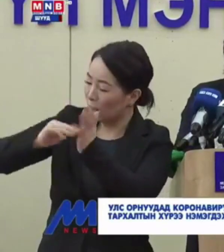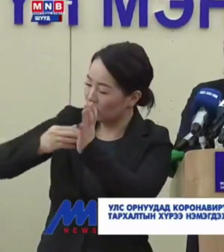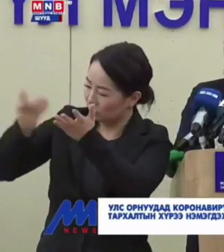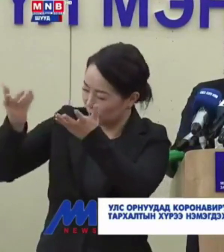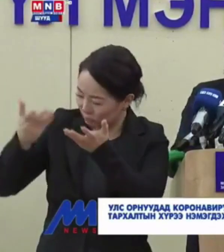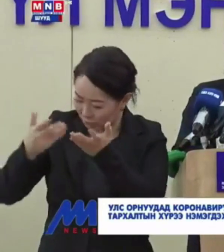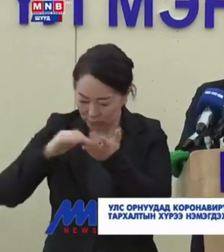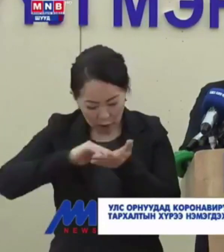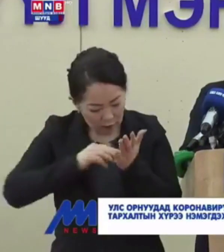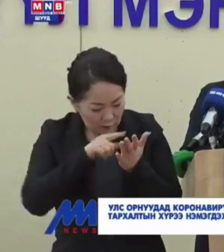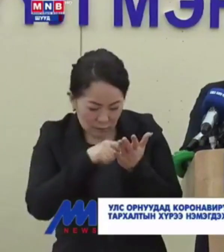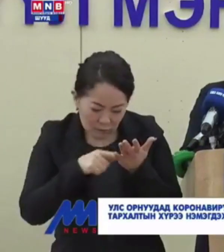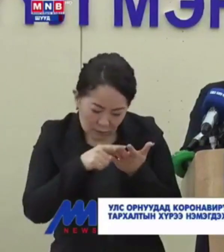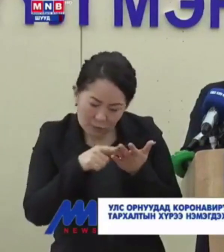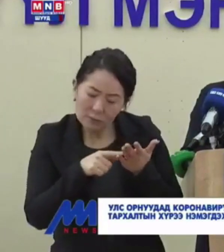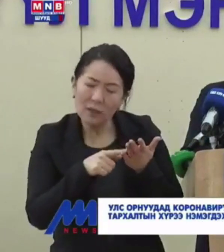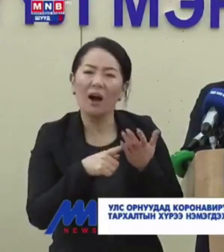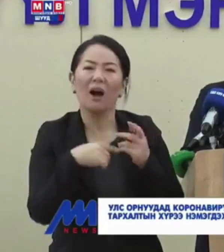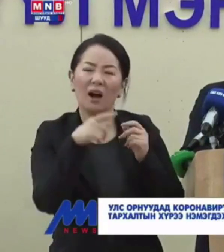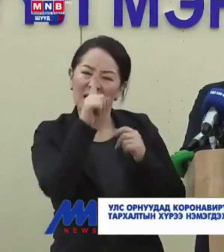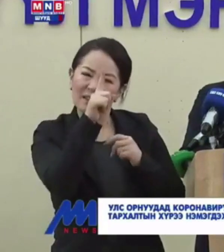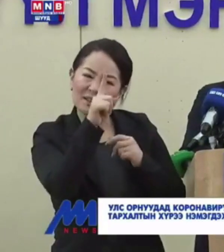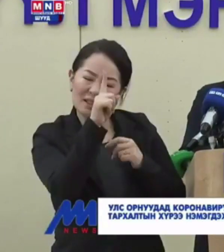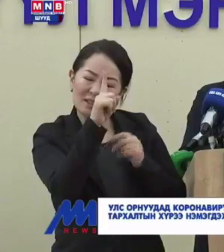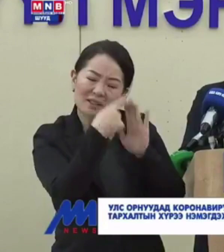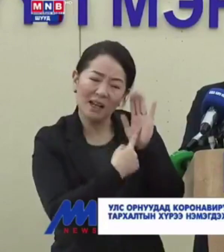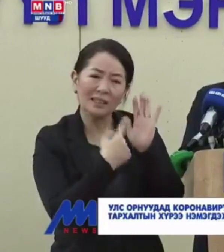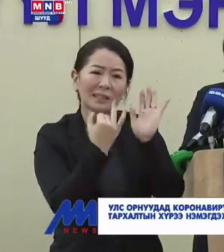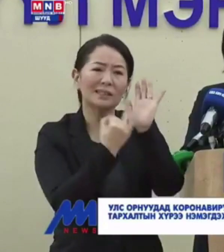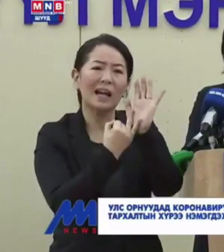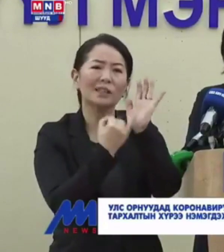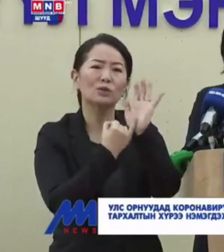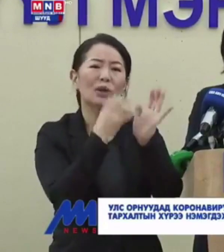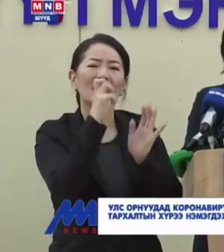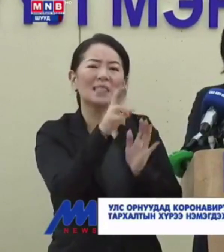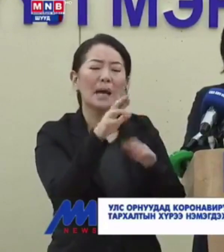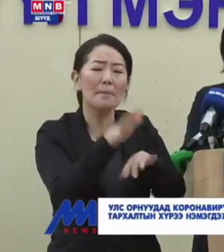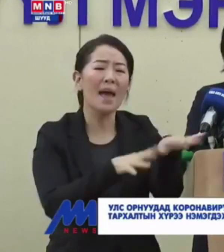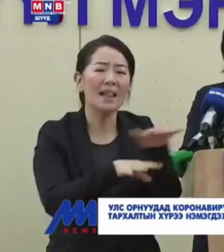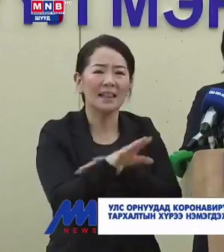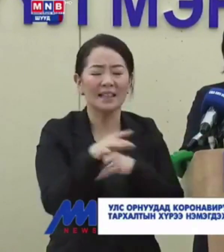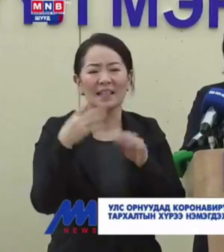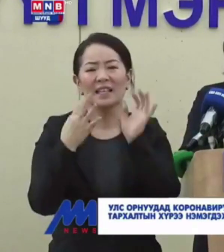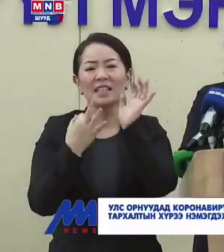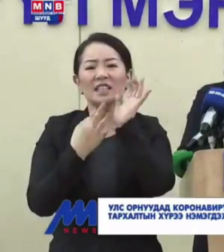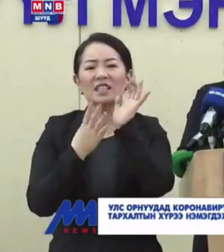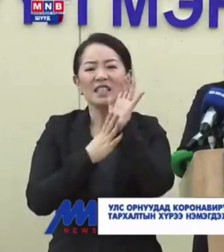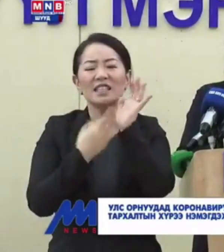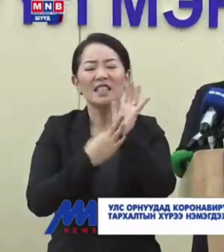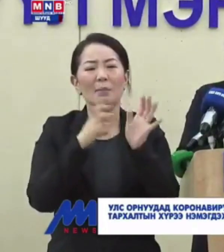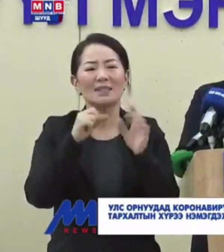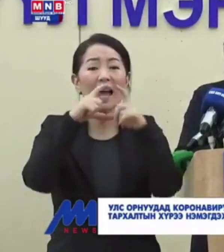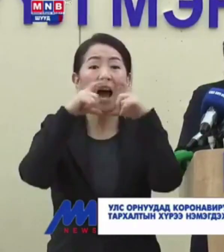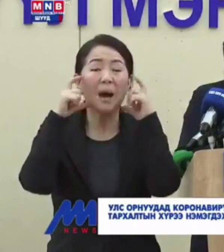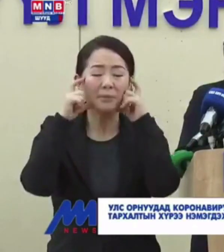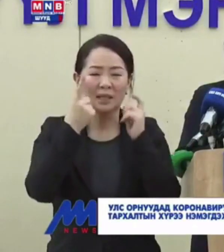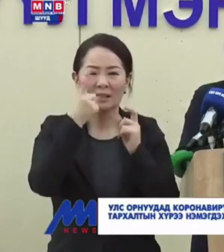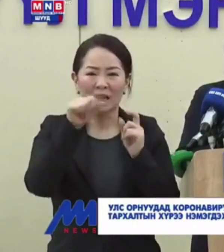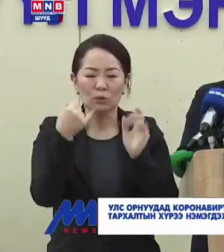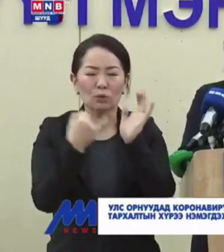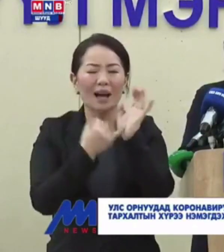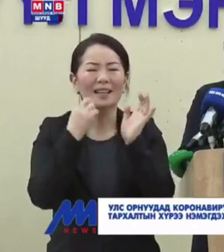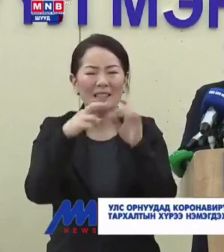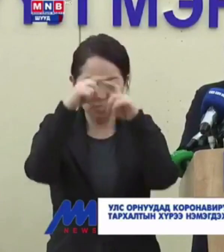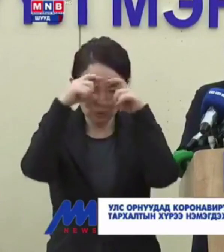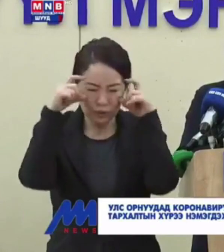бүр 76 сая бэлгийн 98 сая амны хаалт 1.6 сая нүдний шил